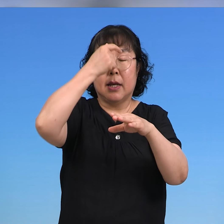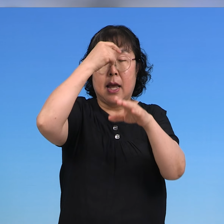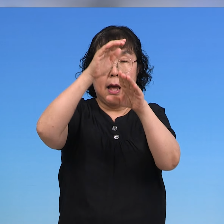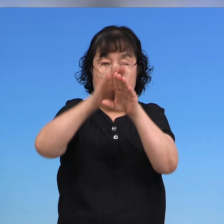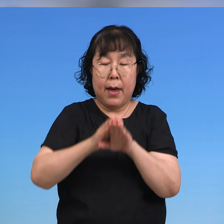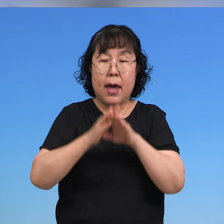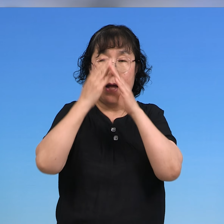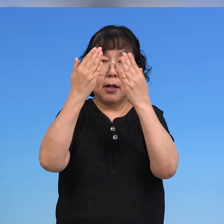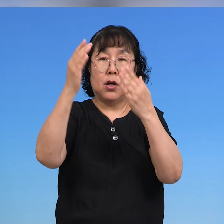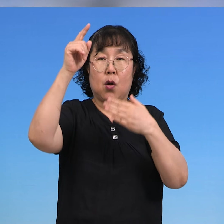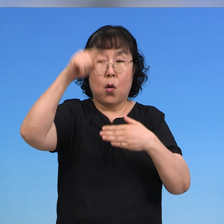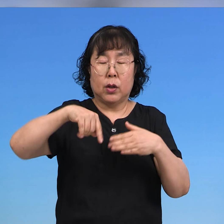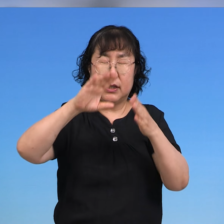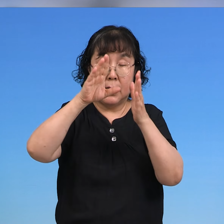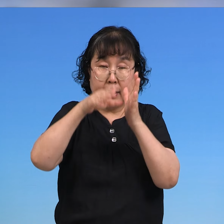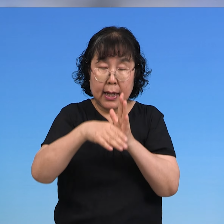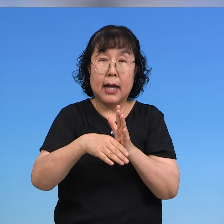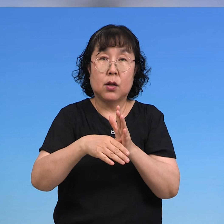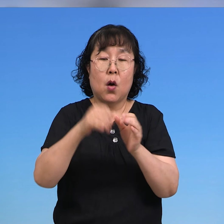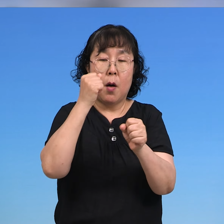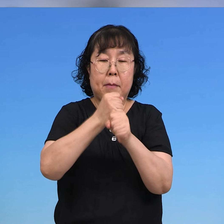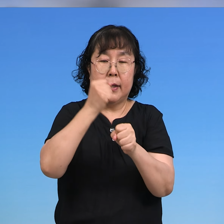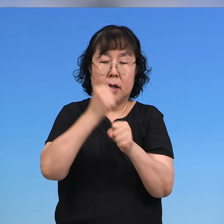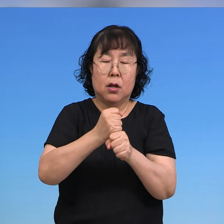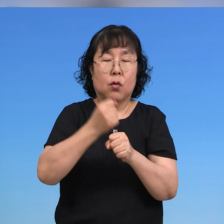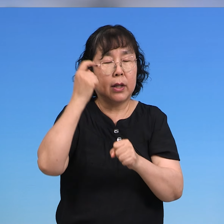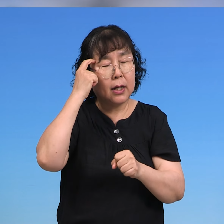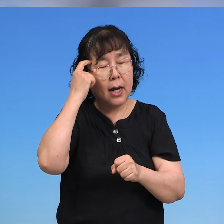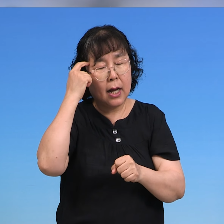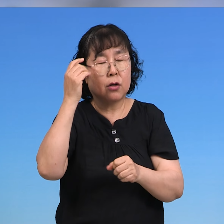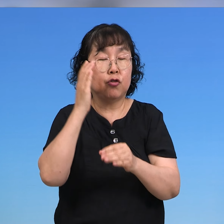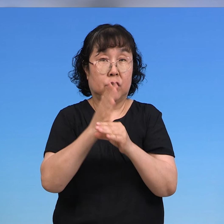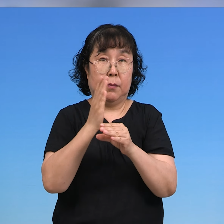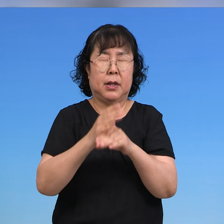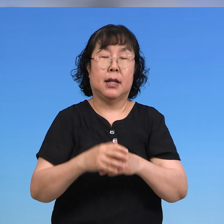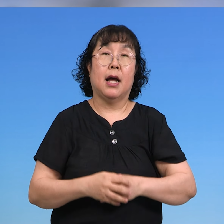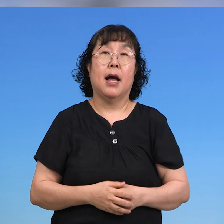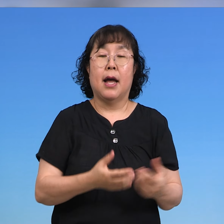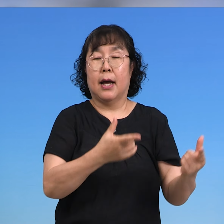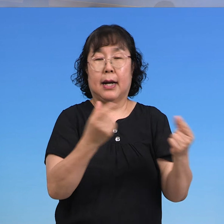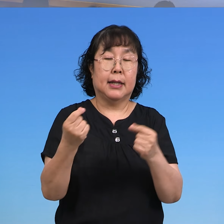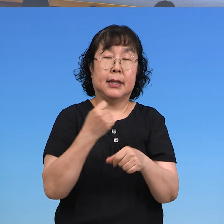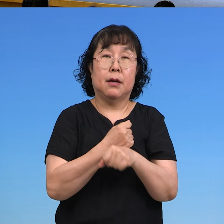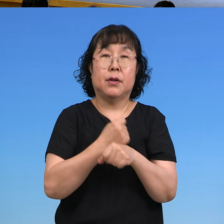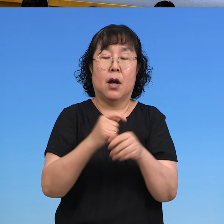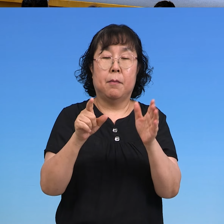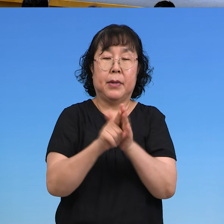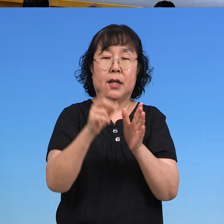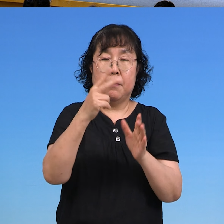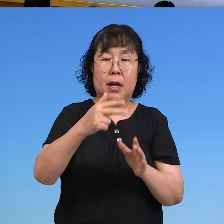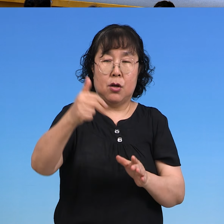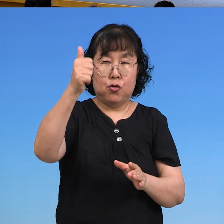때도 그걸 볼 수 있도록 하여튼 어떻게든 만들려고 그래요. 한번 따라해 보시기 원합니다. 믿음의